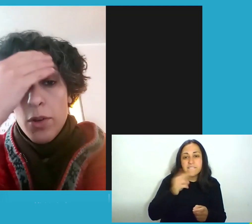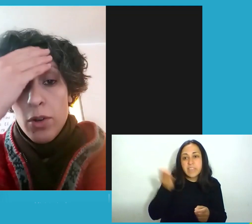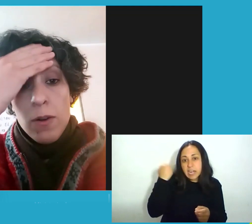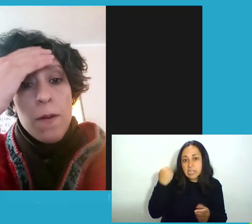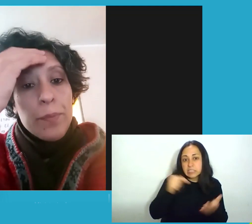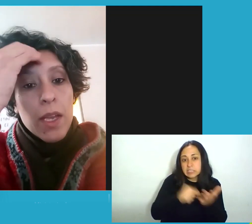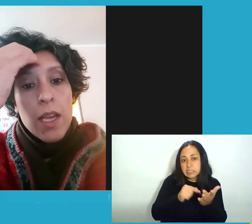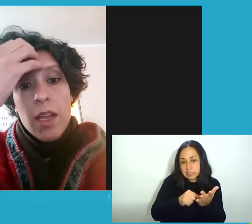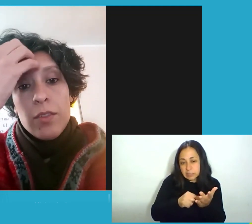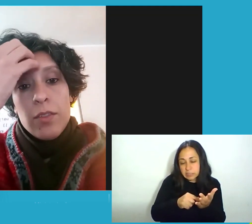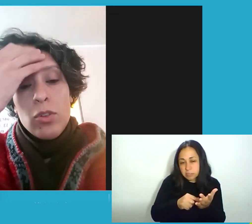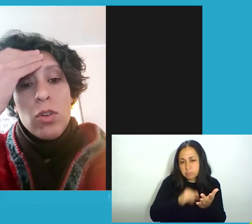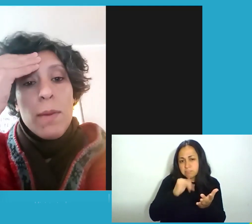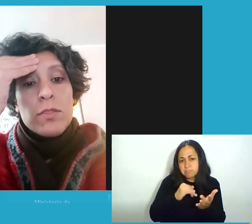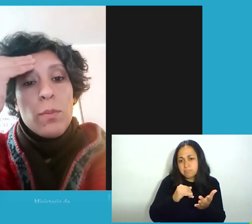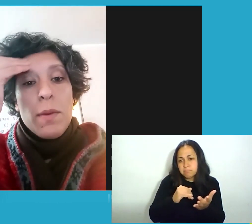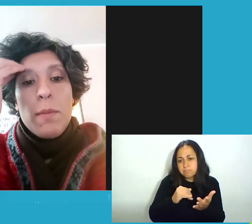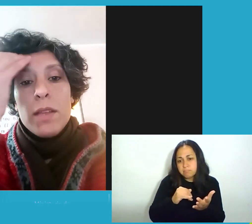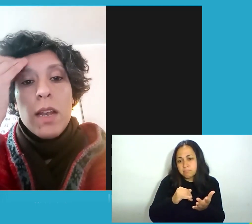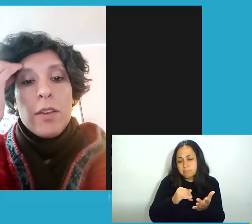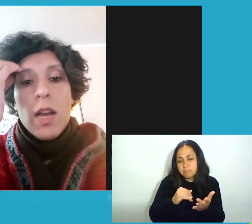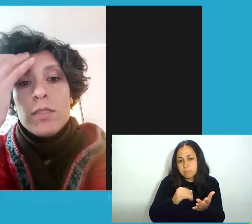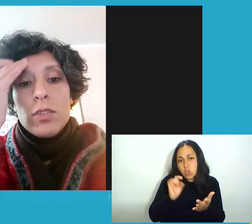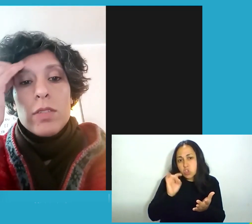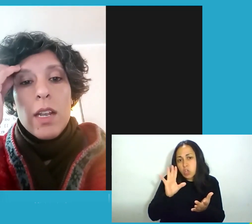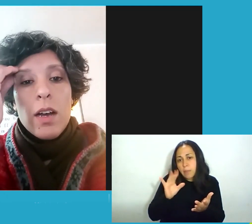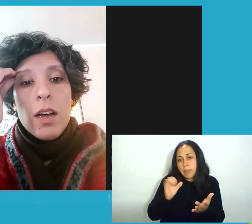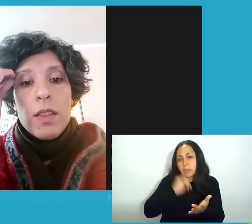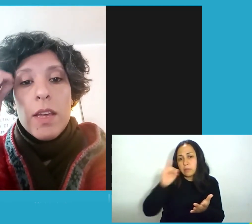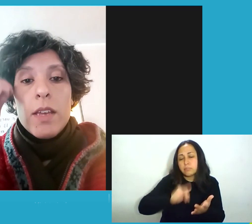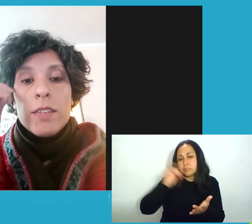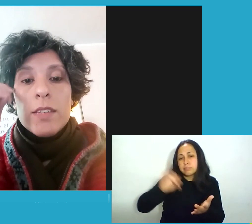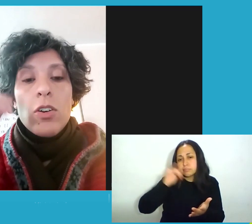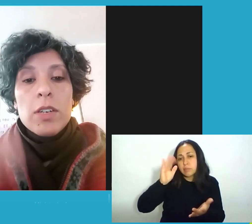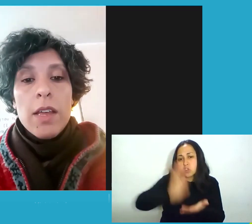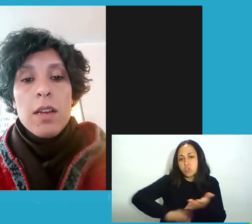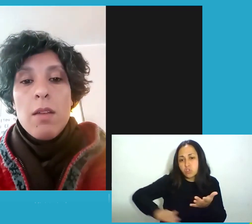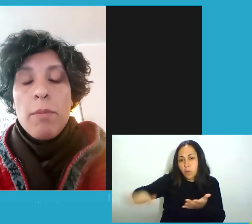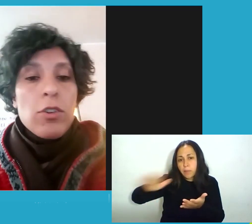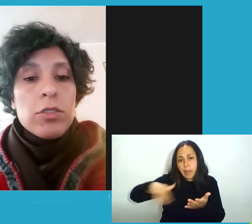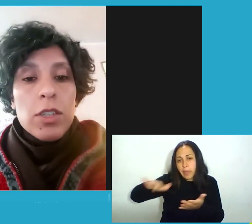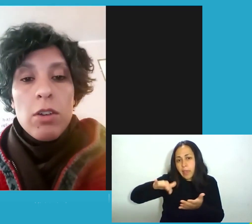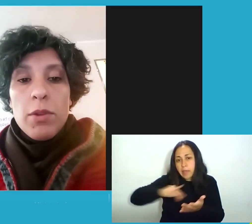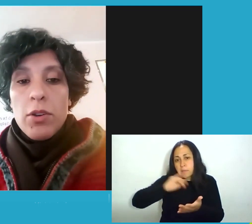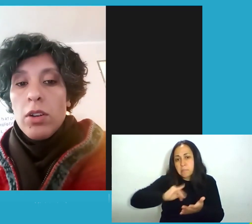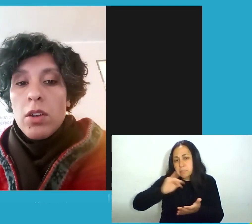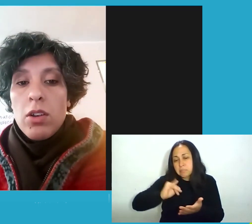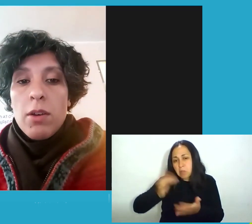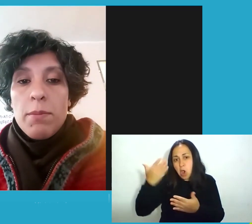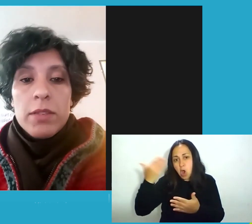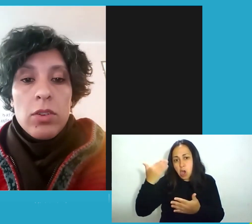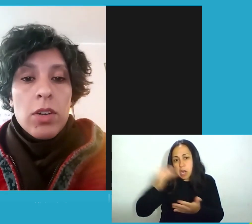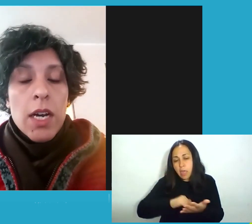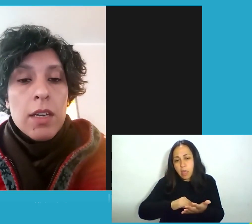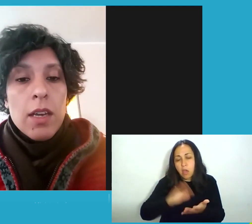se nombró todo lo que pasó previamente a la anulación de esa jornada, pero no se nombró